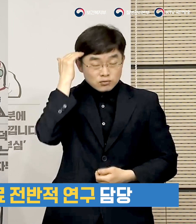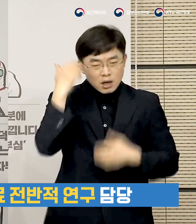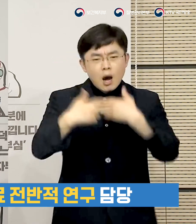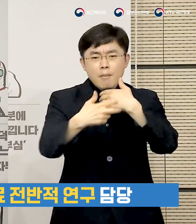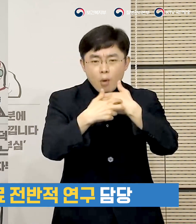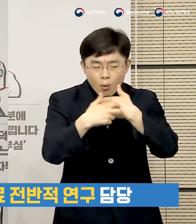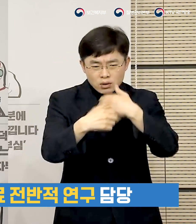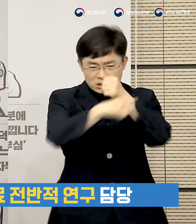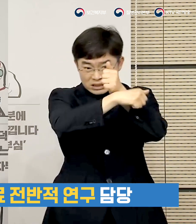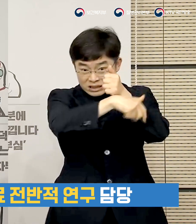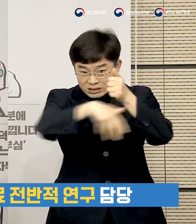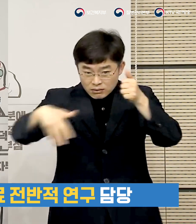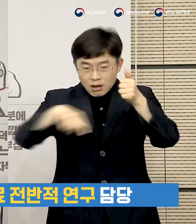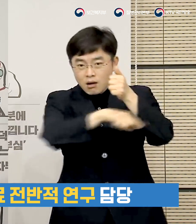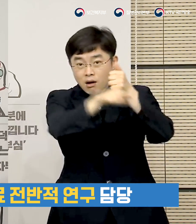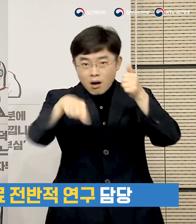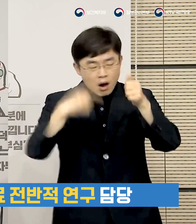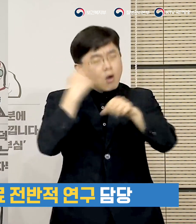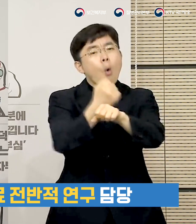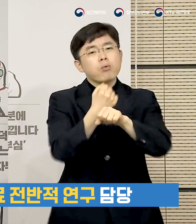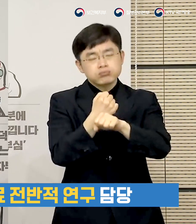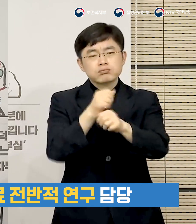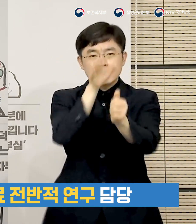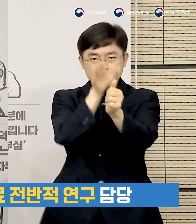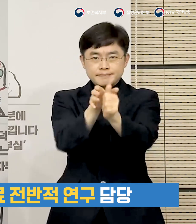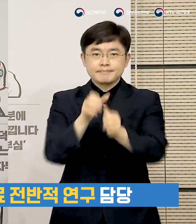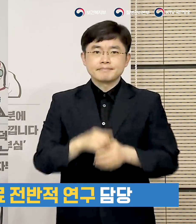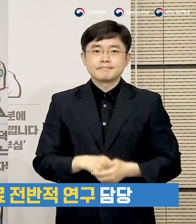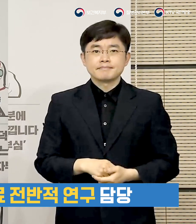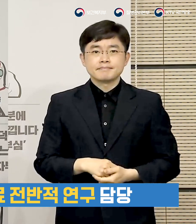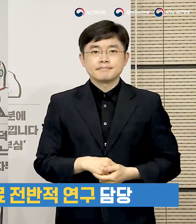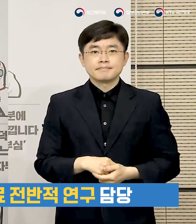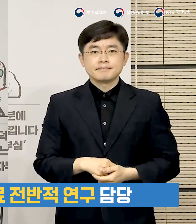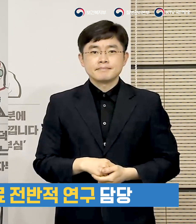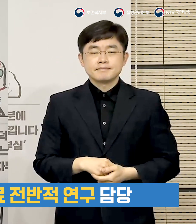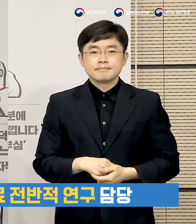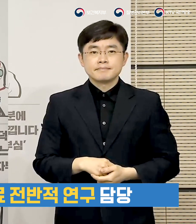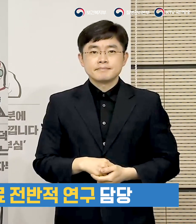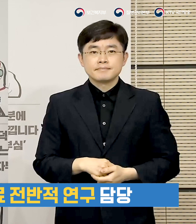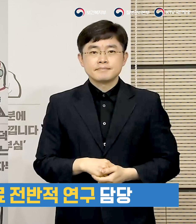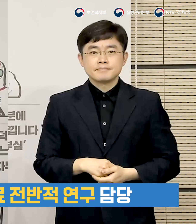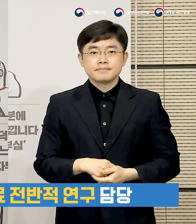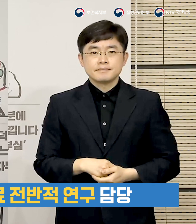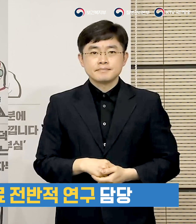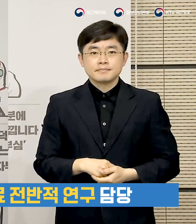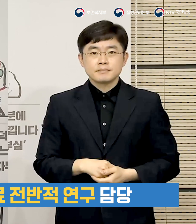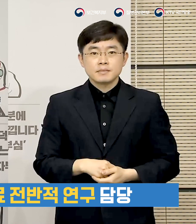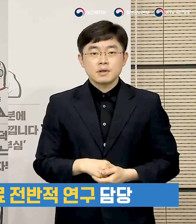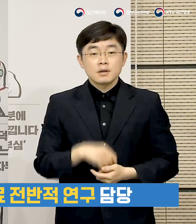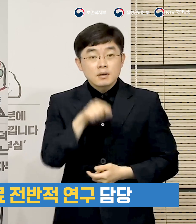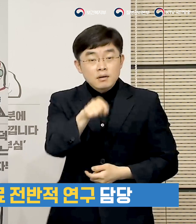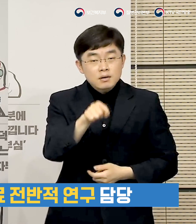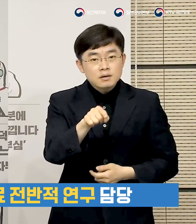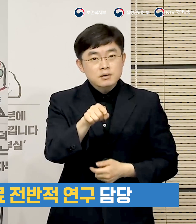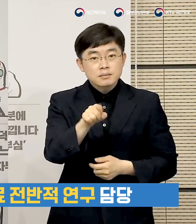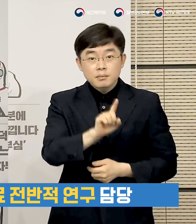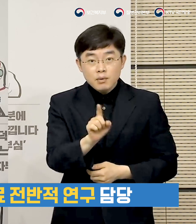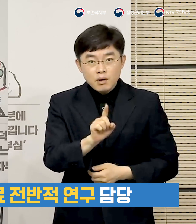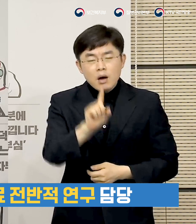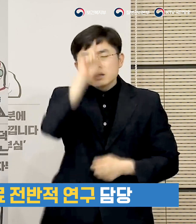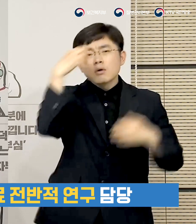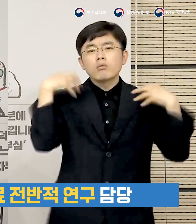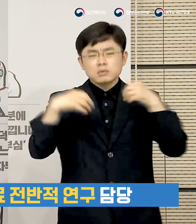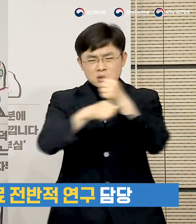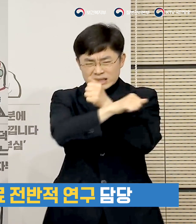전반적인 연구를 이제 담당하는 이제 곳입니다. 따라서 이 부분은 범정부적인 어떤 그